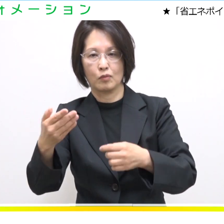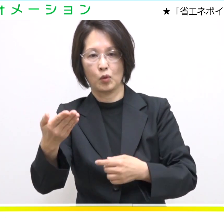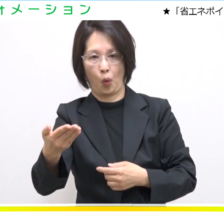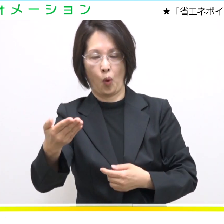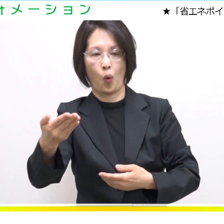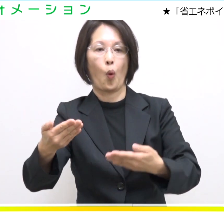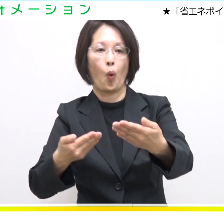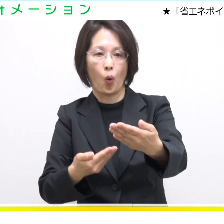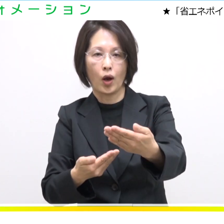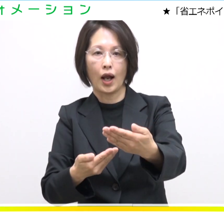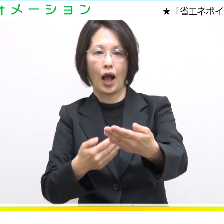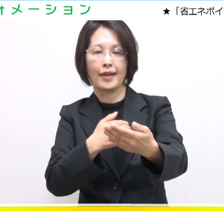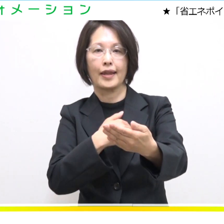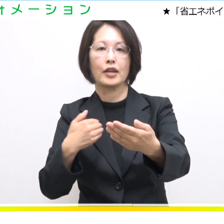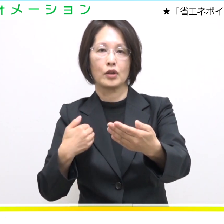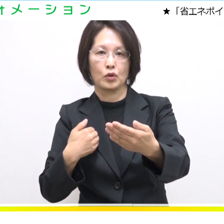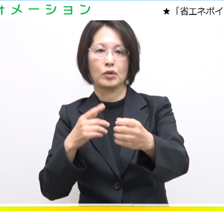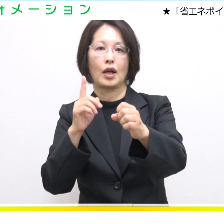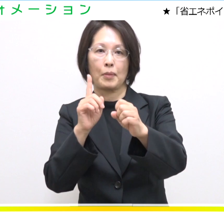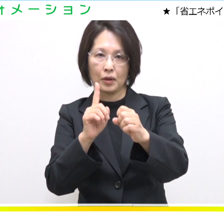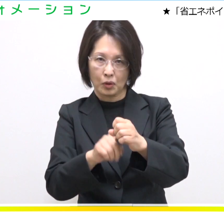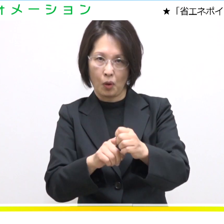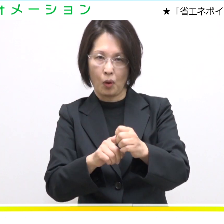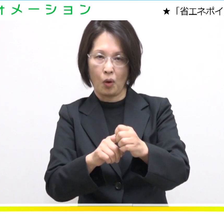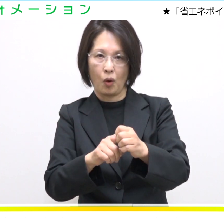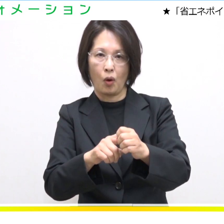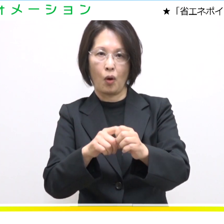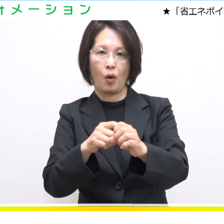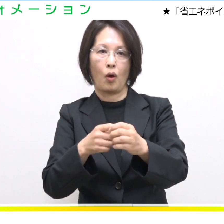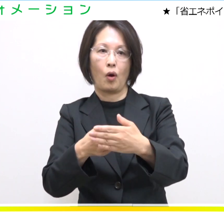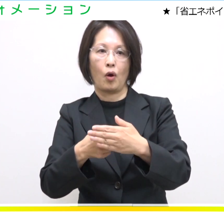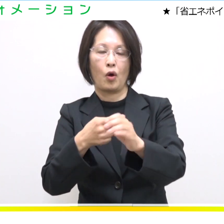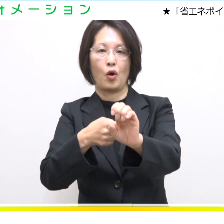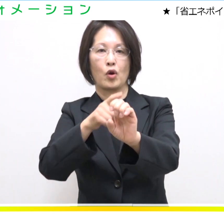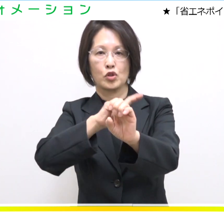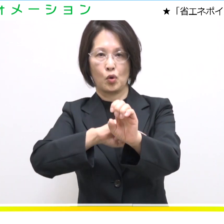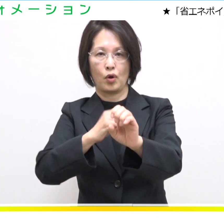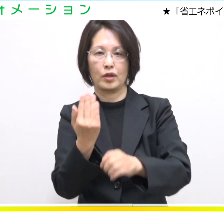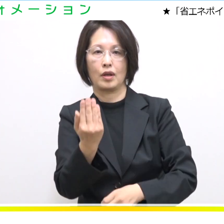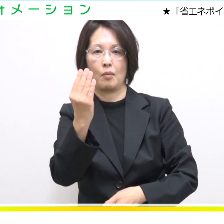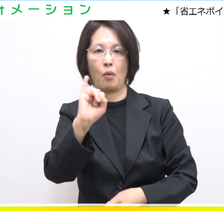交換できる省エネポイントがもらえ